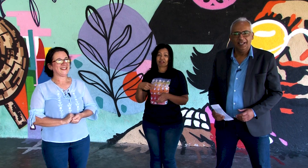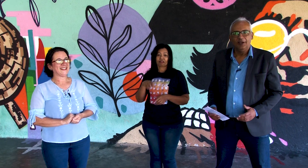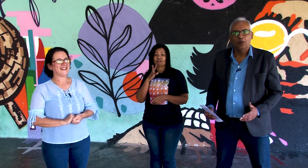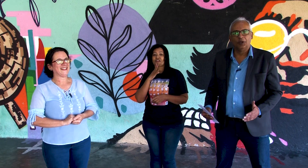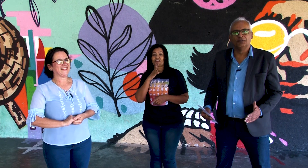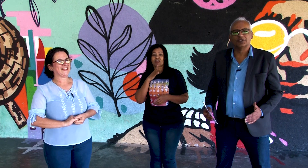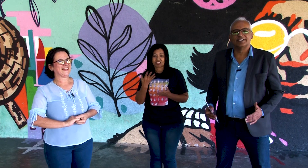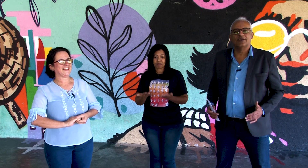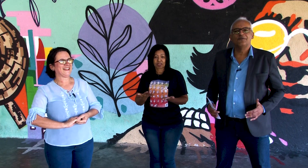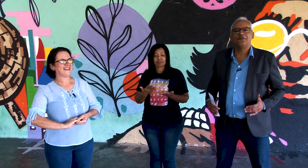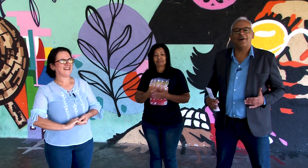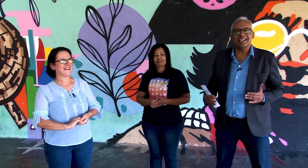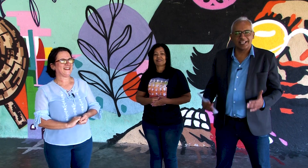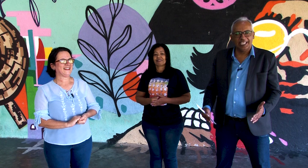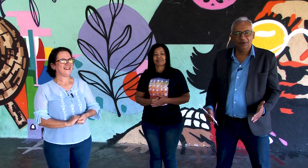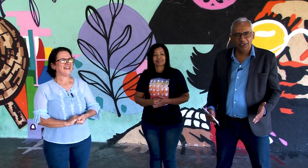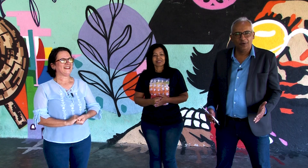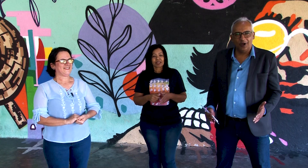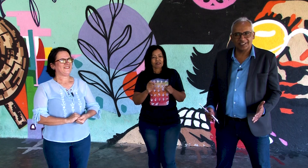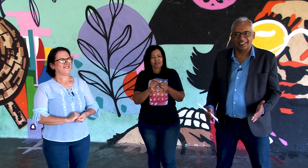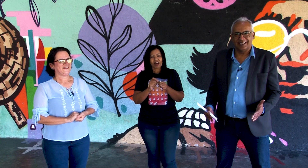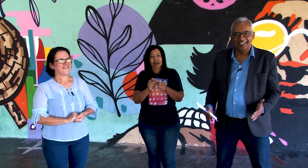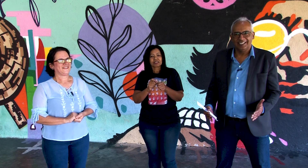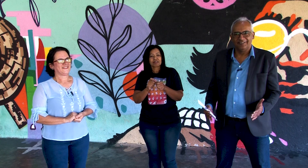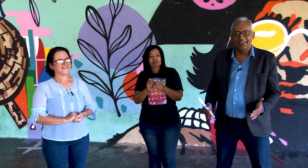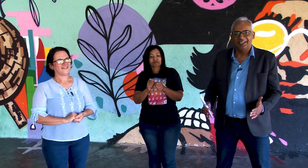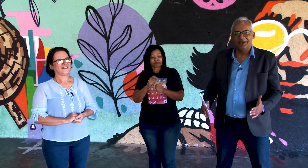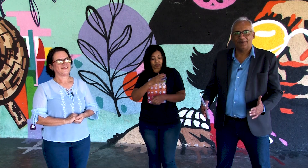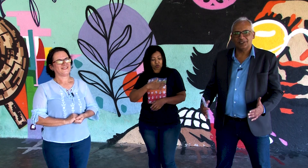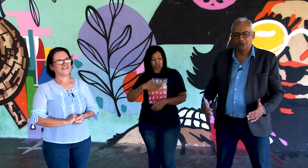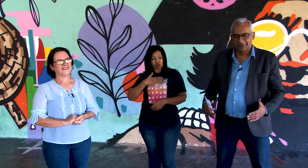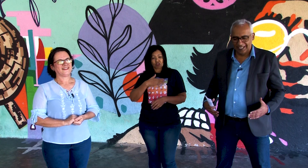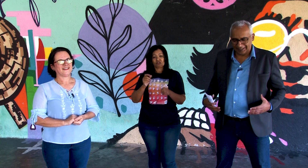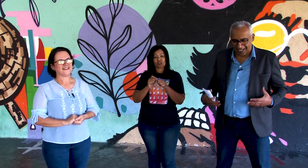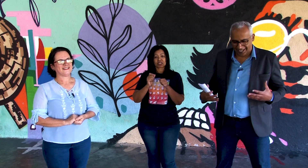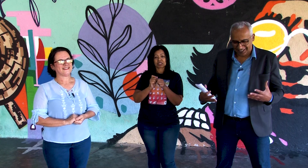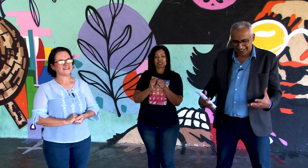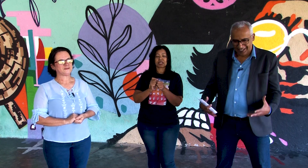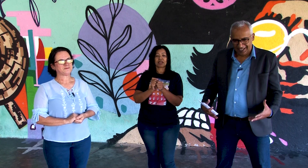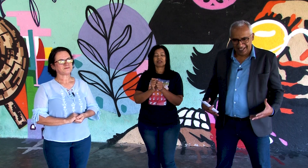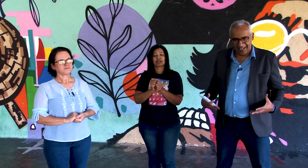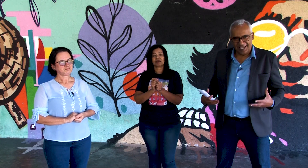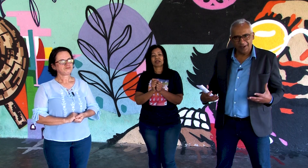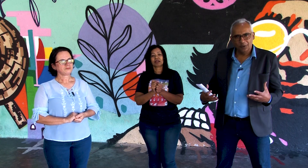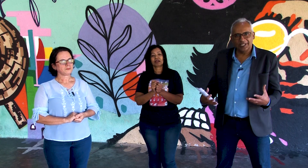né? Quando você faz aquilo que gosta e faz com tanta